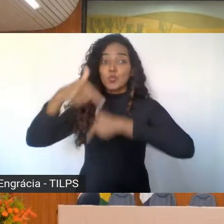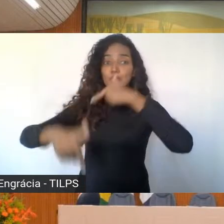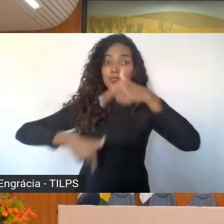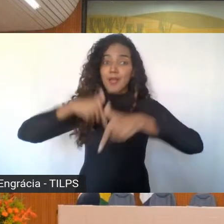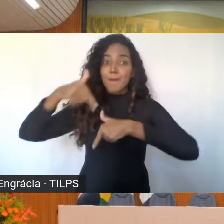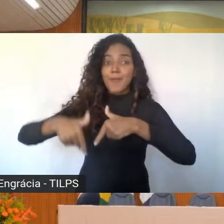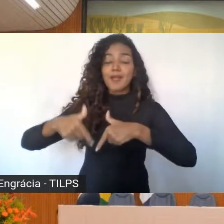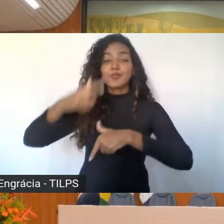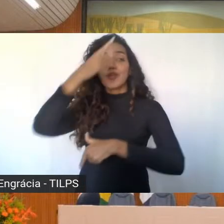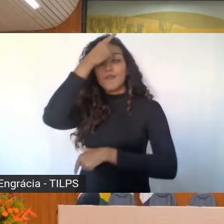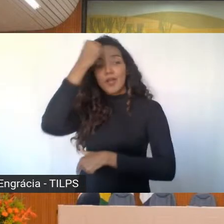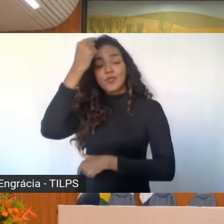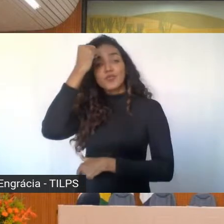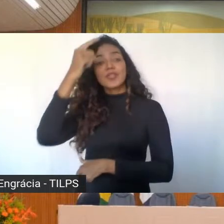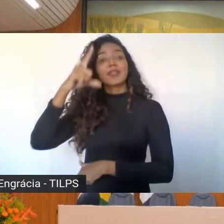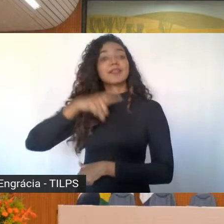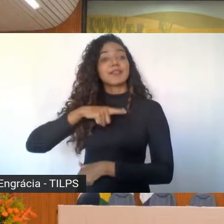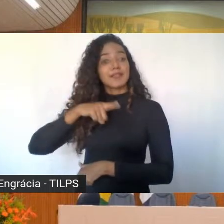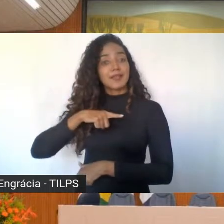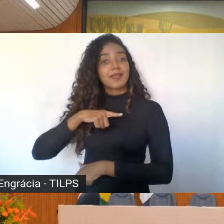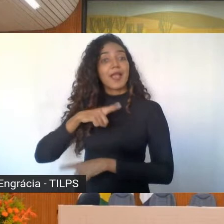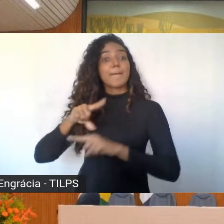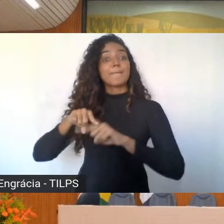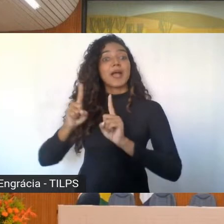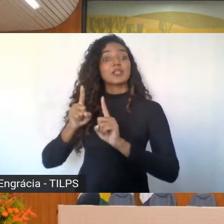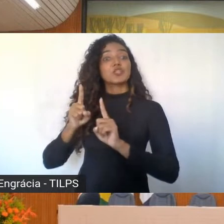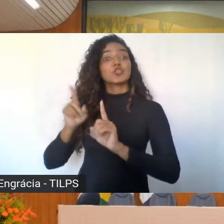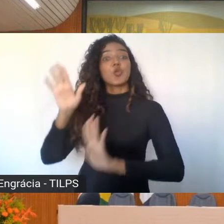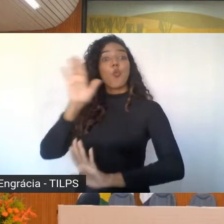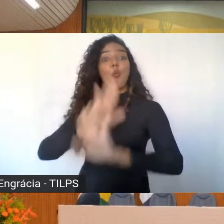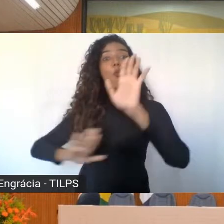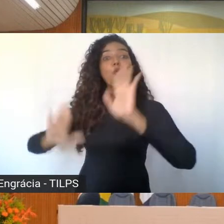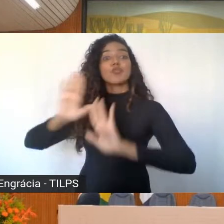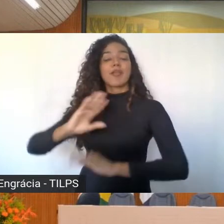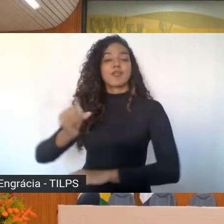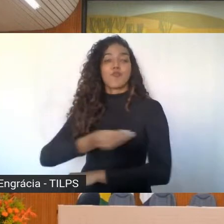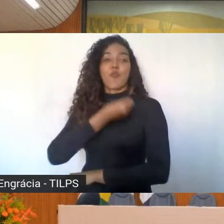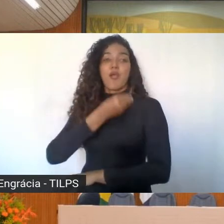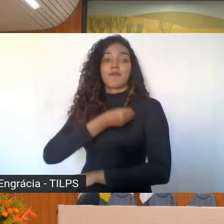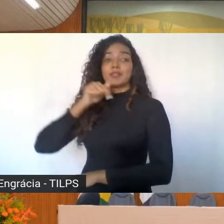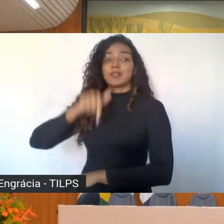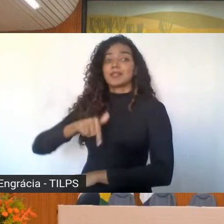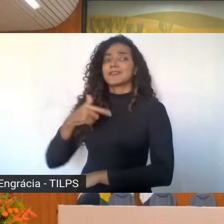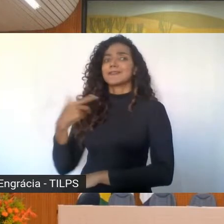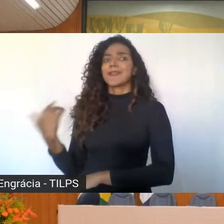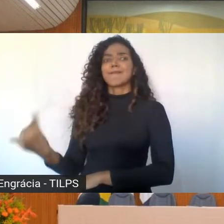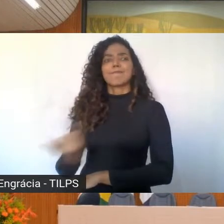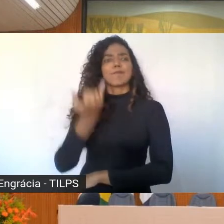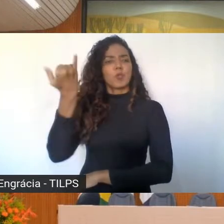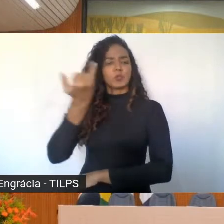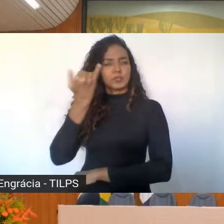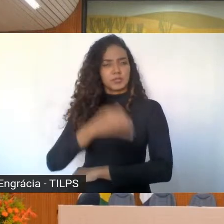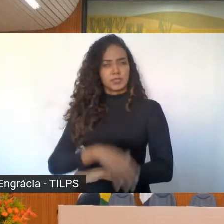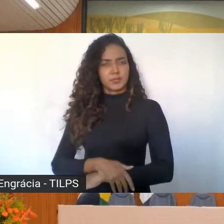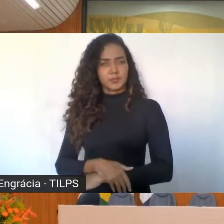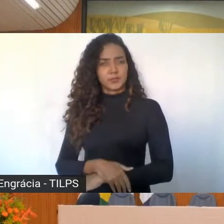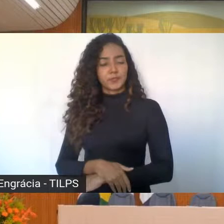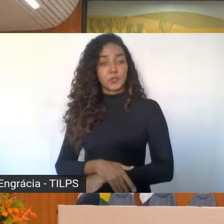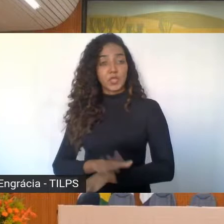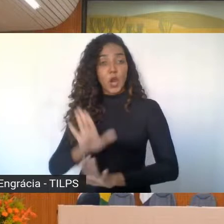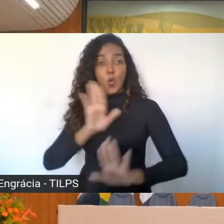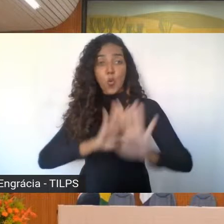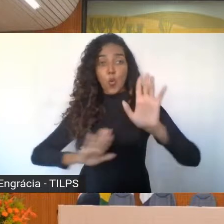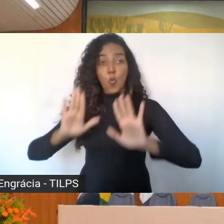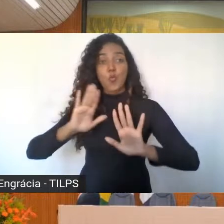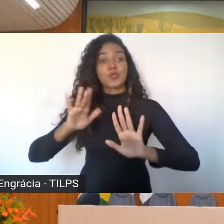vida, esse bem fundamental da natureza. Com a perspectiva de condições sanitárias satisfatórias, a